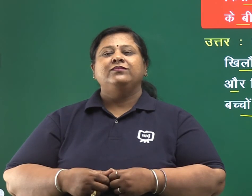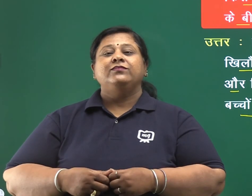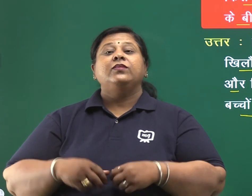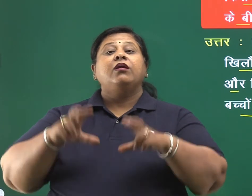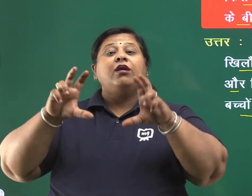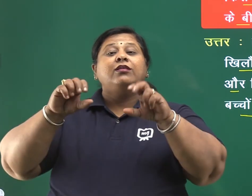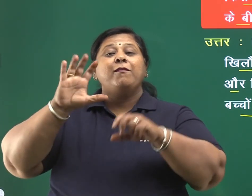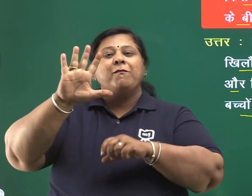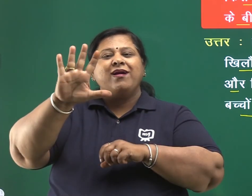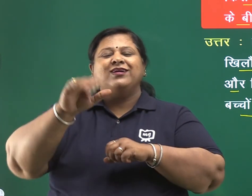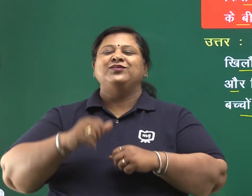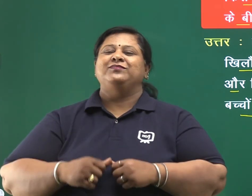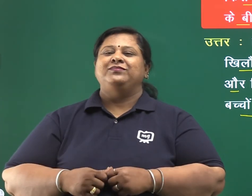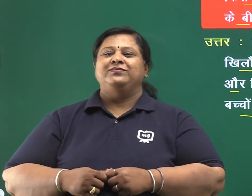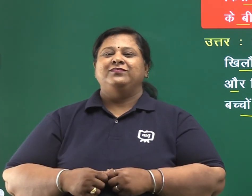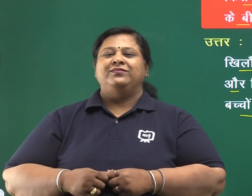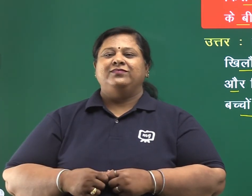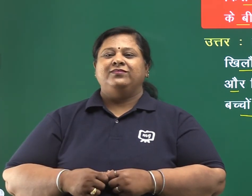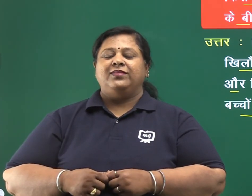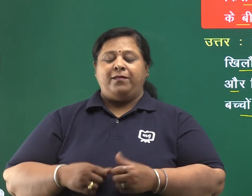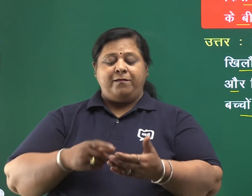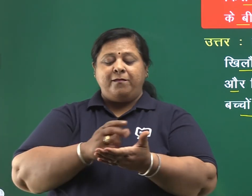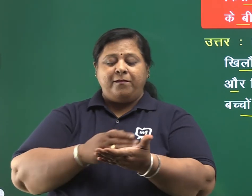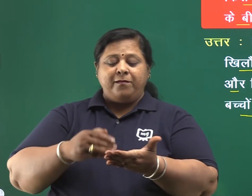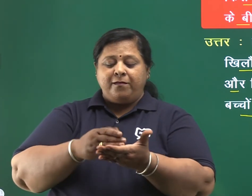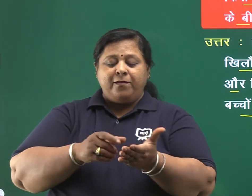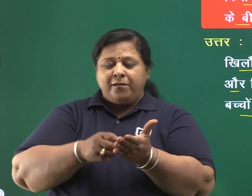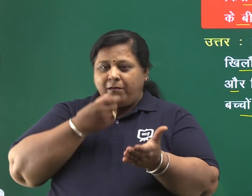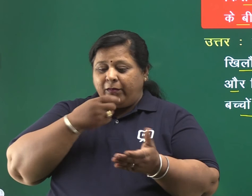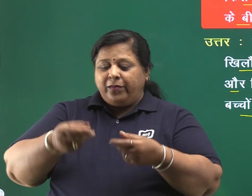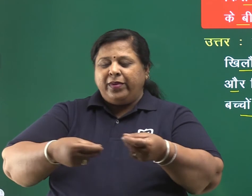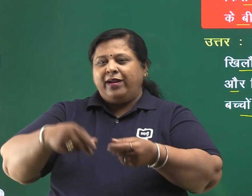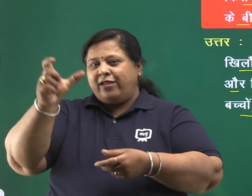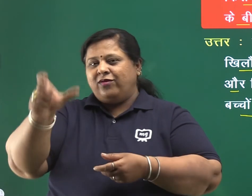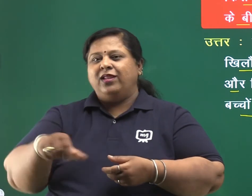के अध्याय 5 मिठाई वाला